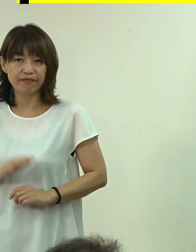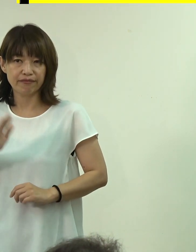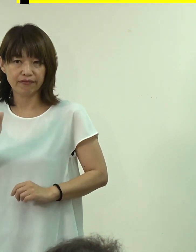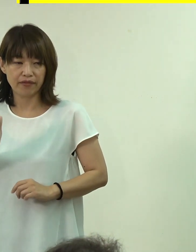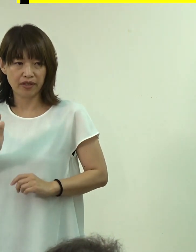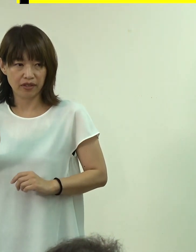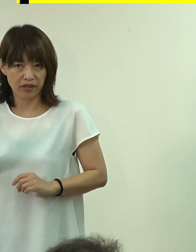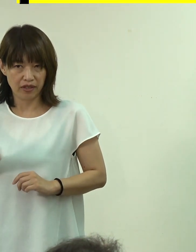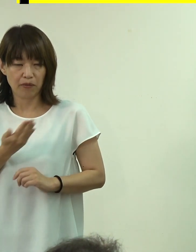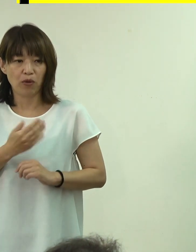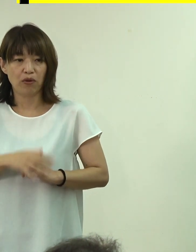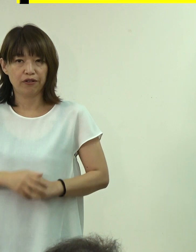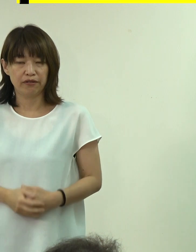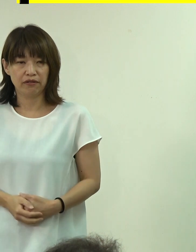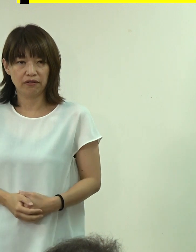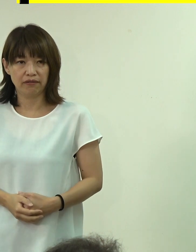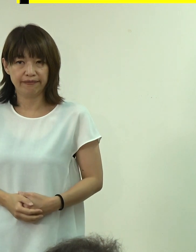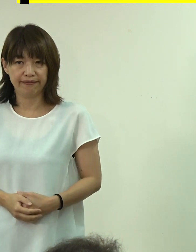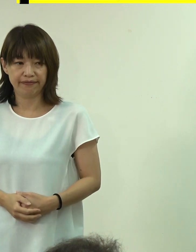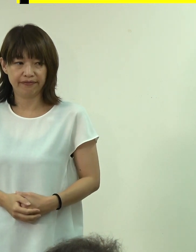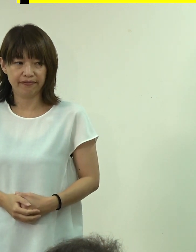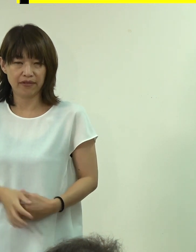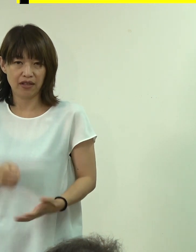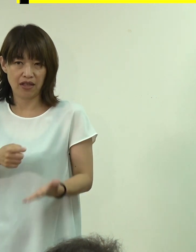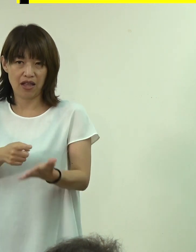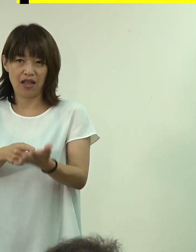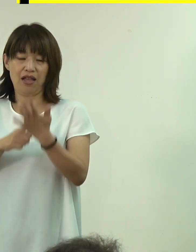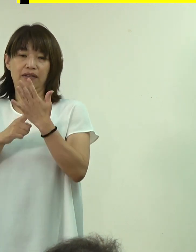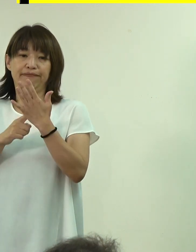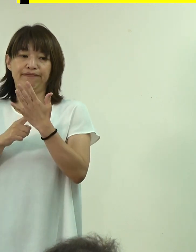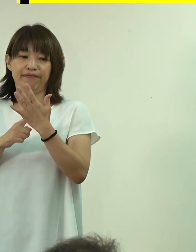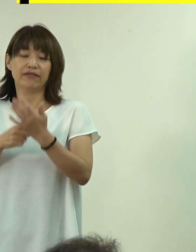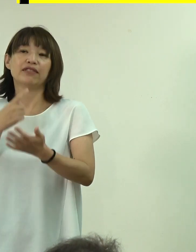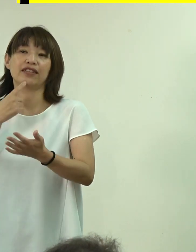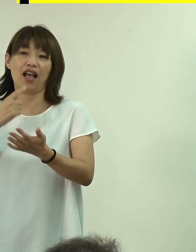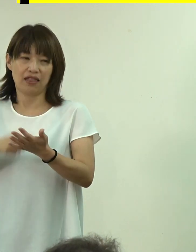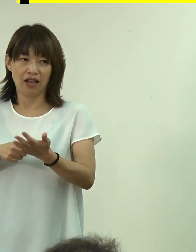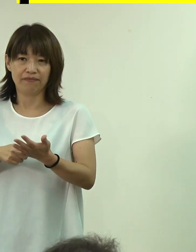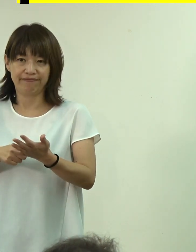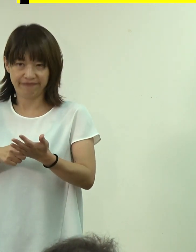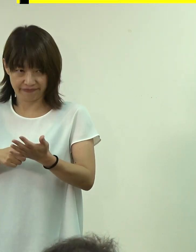だけど諦めるのは簡単です